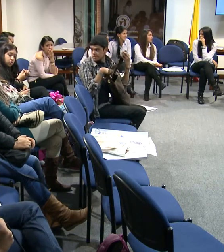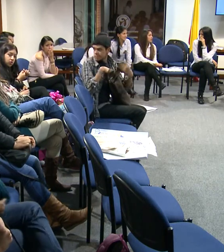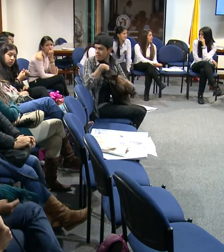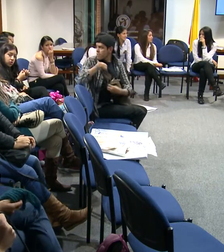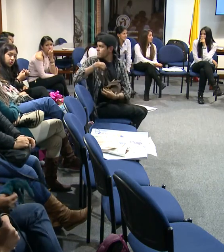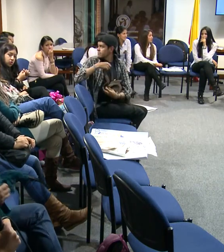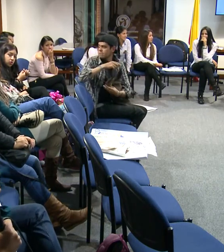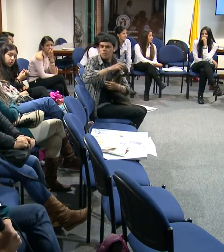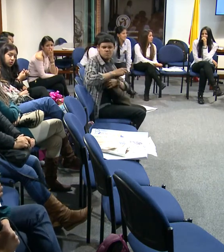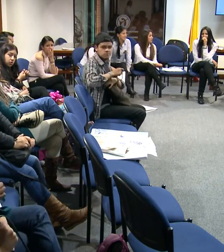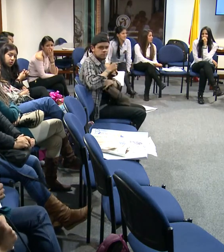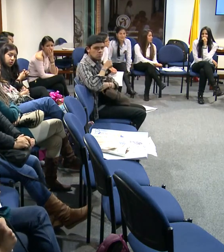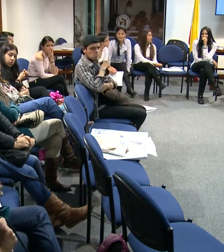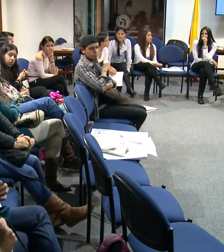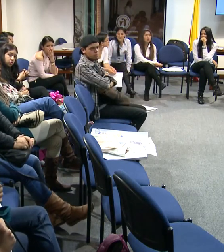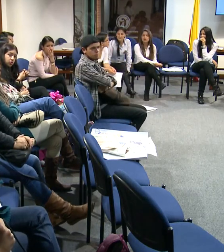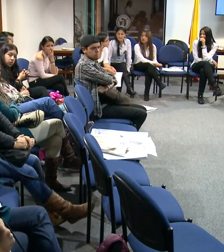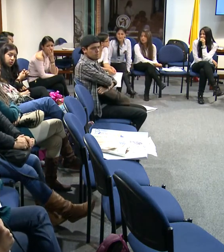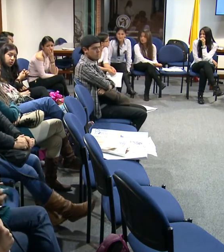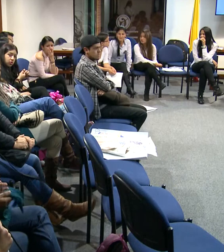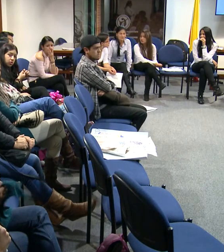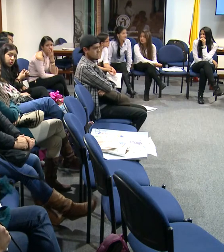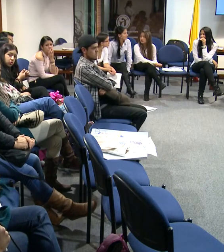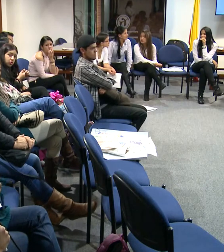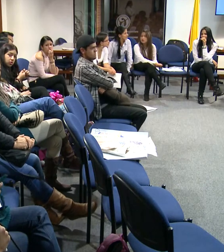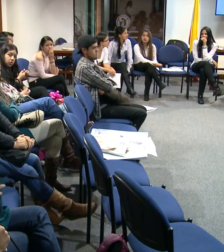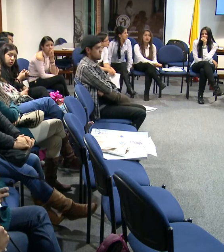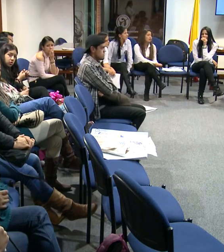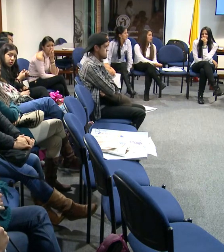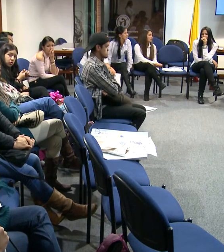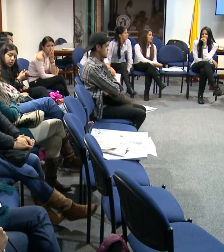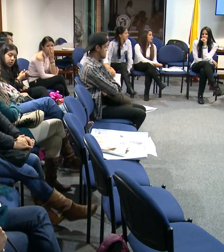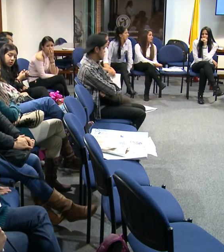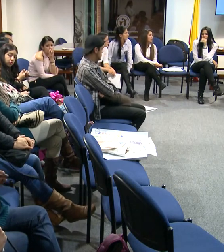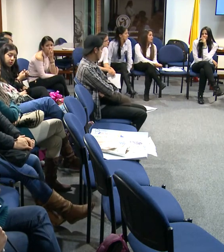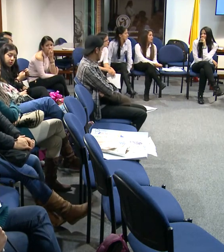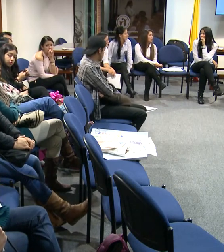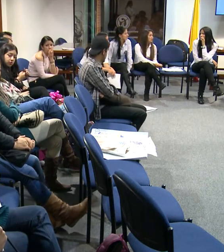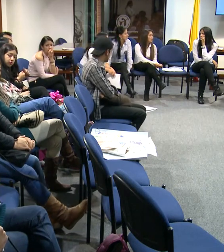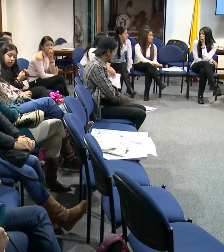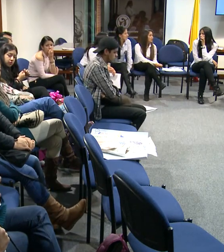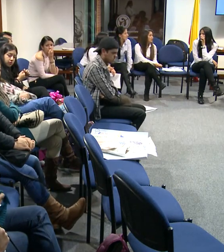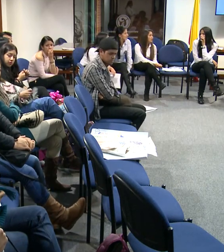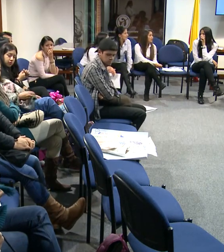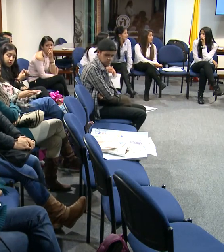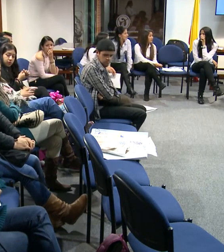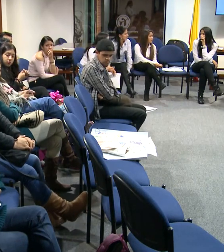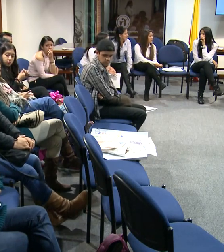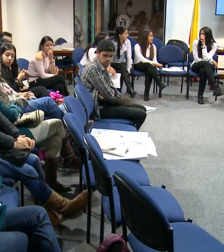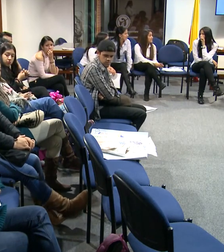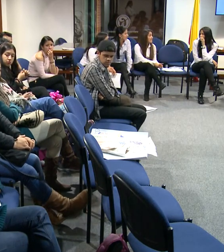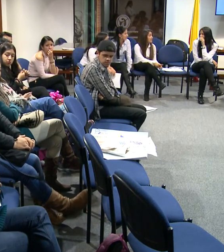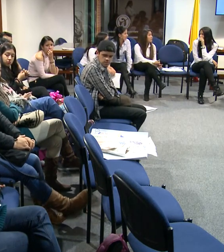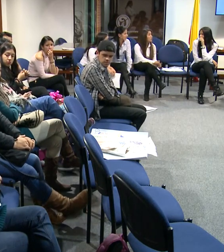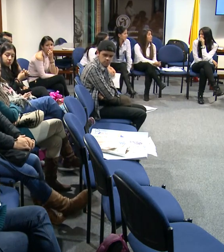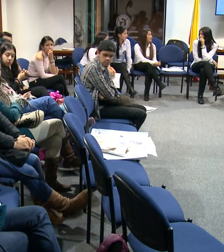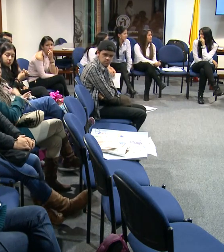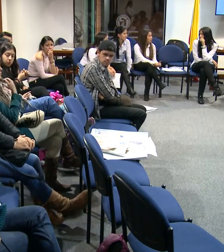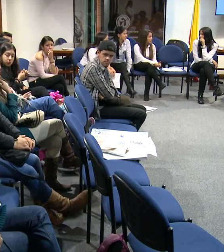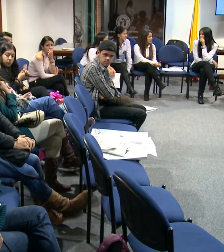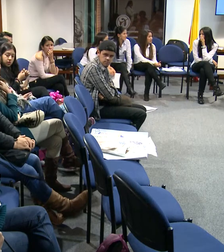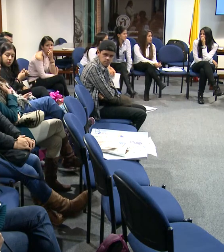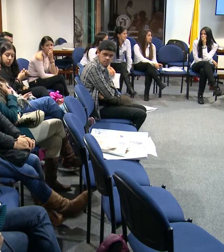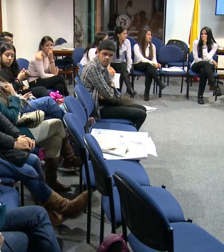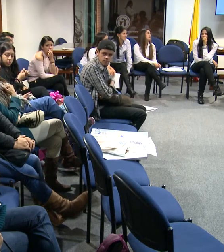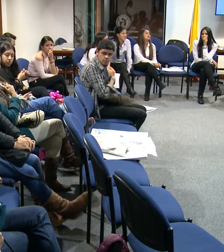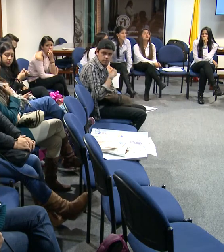facilitadores, y cada quien tiene los facilitadores, otros que hemos tenido pues que tengo en mente porque participé en él fue con el trabajo